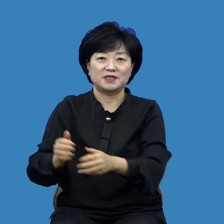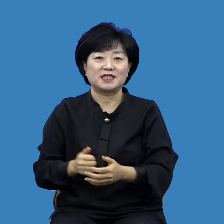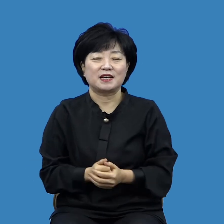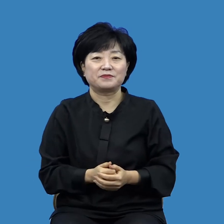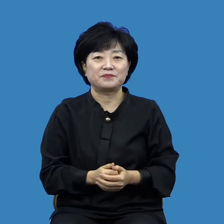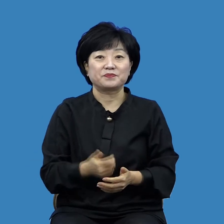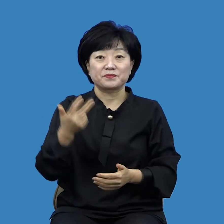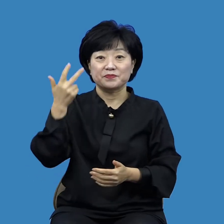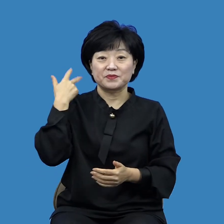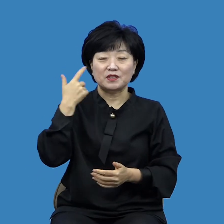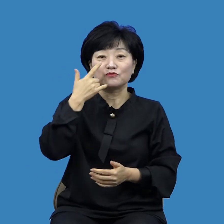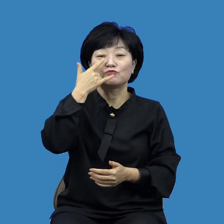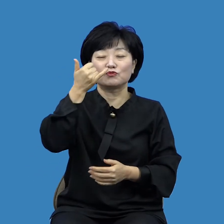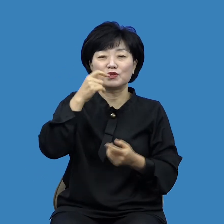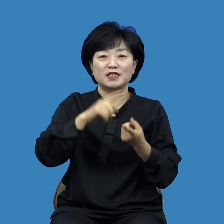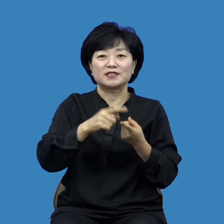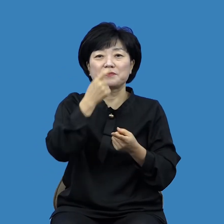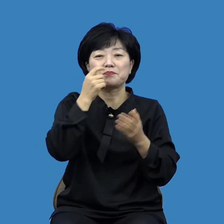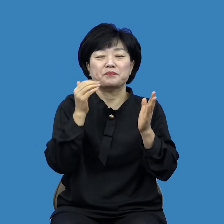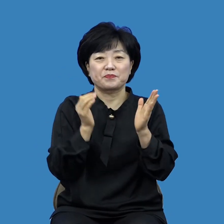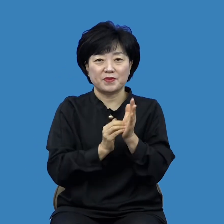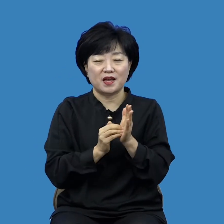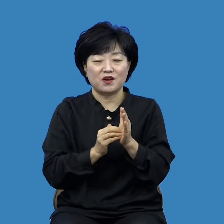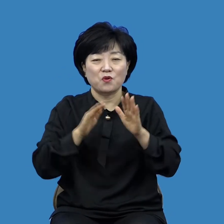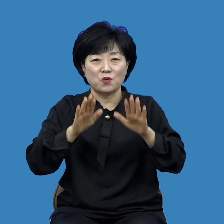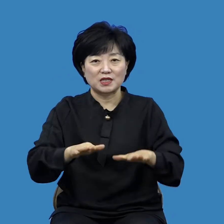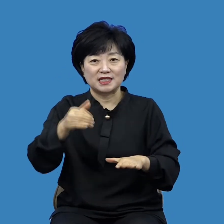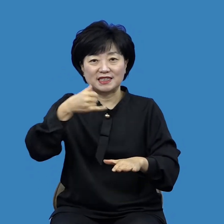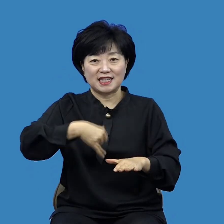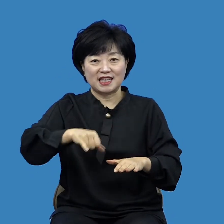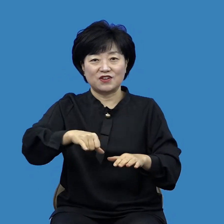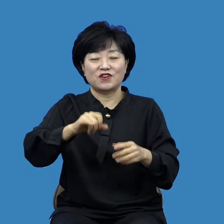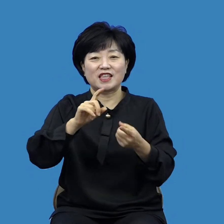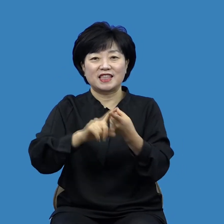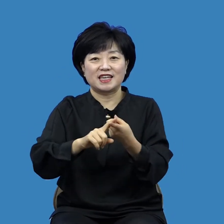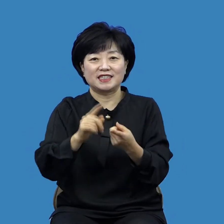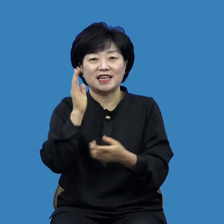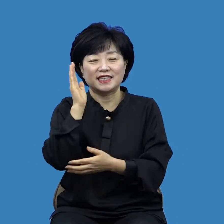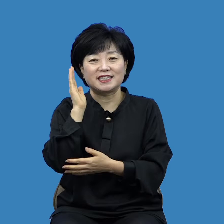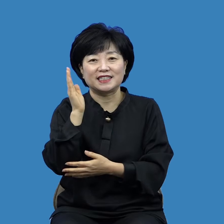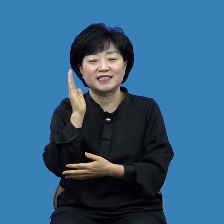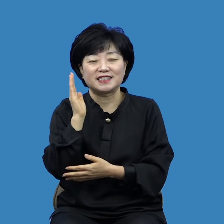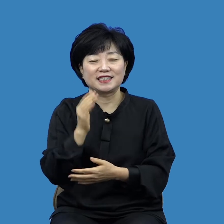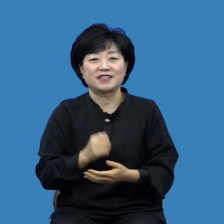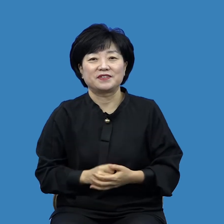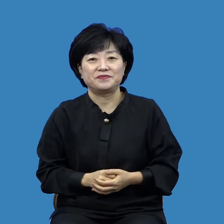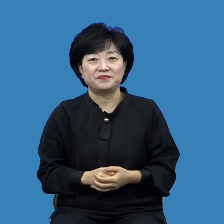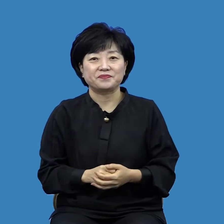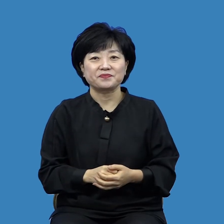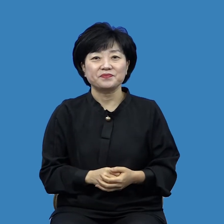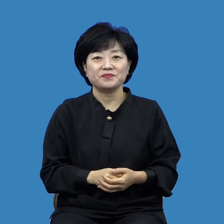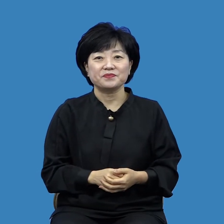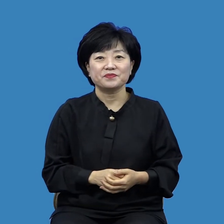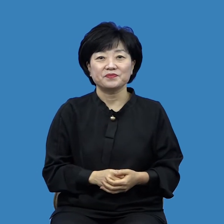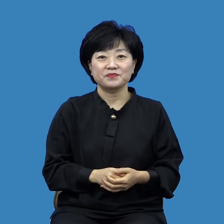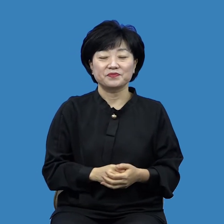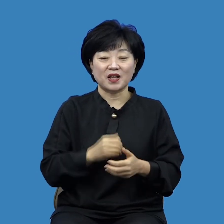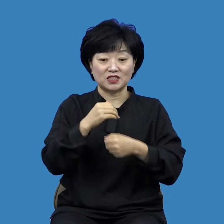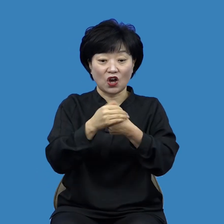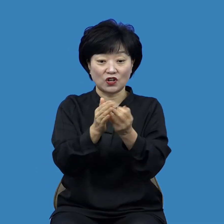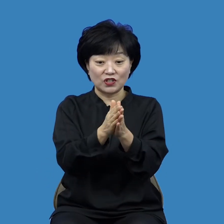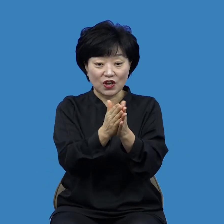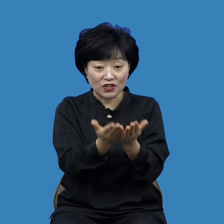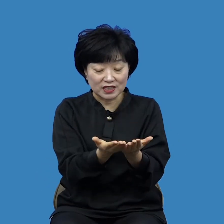이제 이 부모에 대해서 배웠고요. 오늘은 자녀에 대한 이야기를 이제 함께 나누려고 합니다.